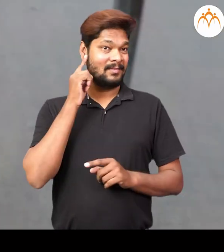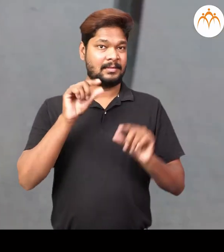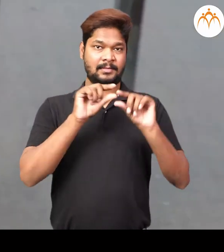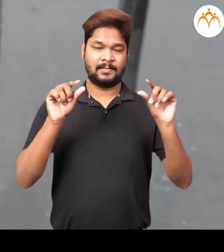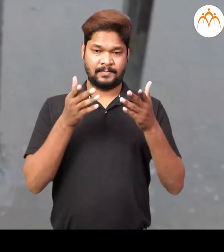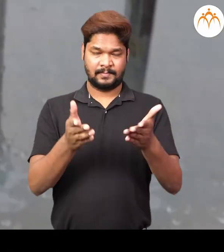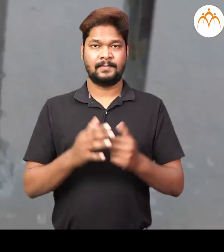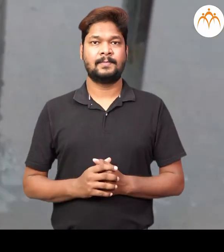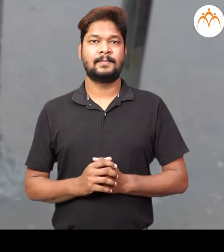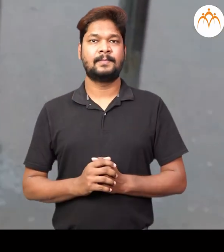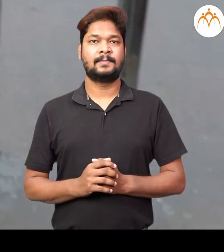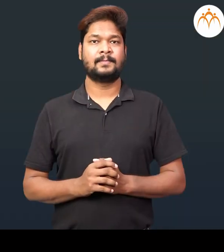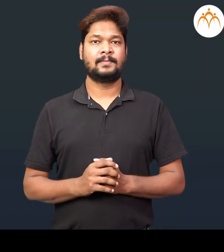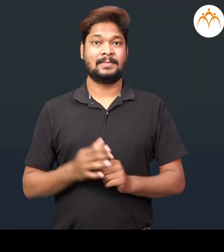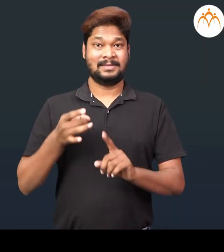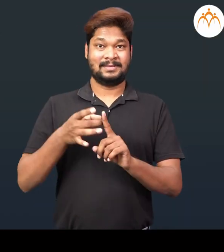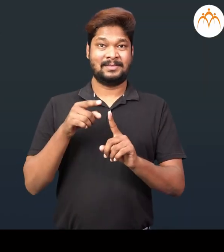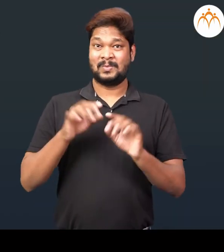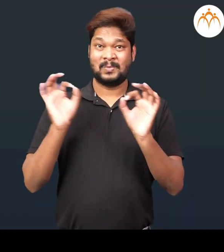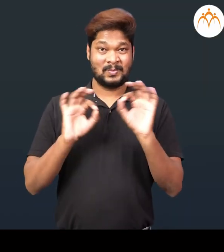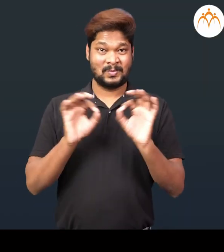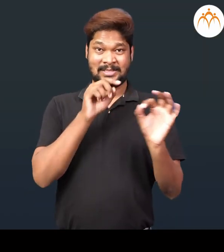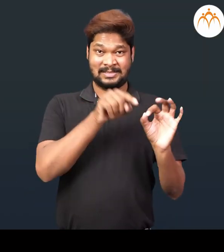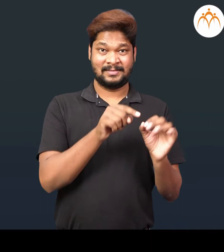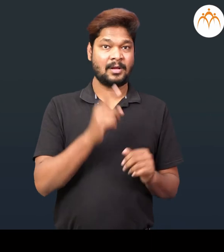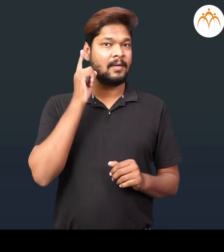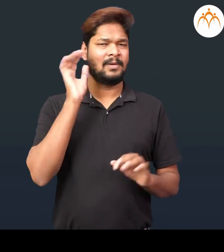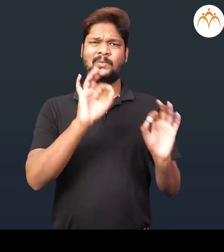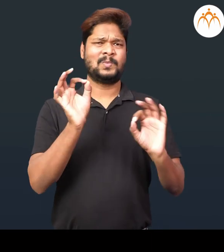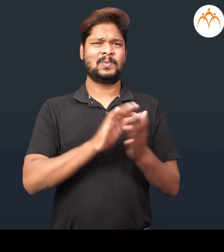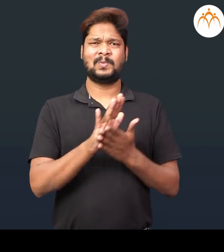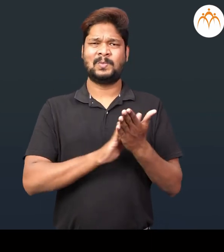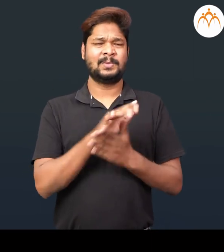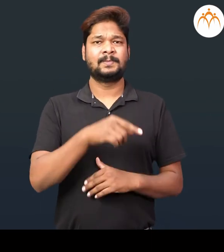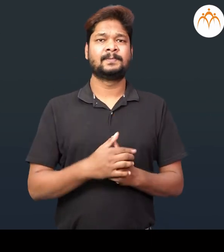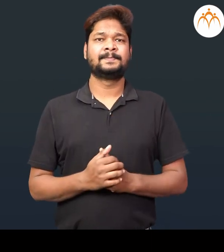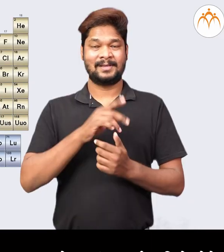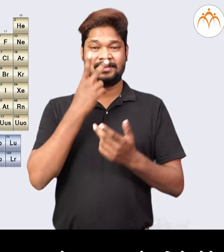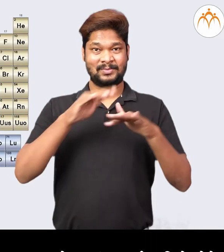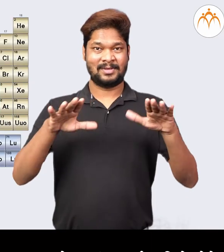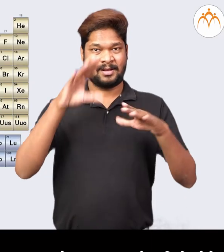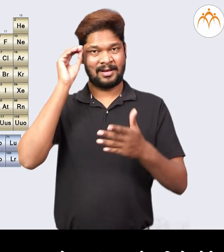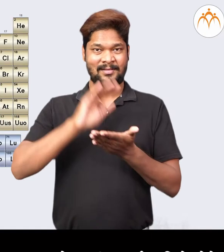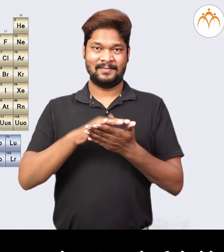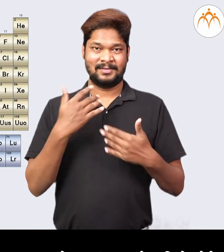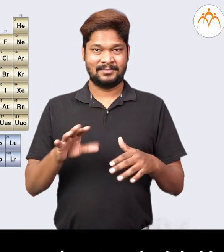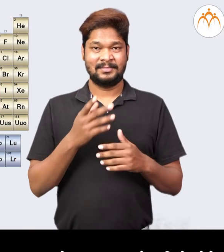धातू नादमय असतात तर अधातूंमध्ये हा गुणधर्म सापडत नाही.